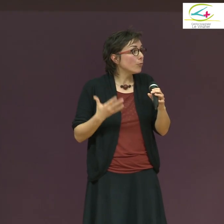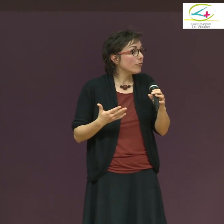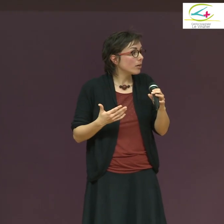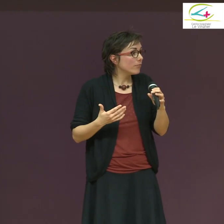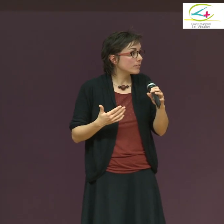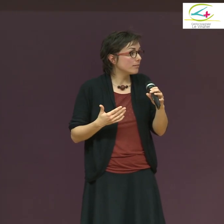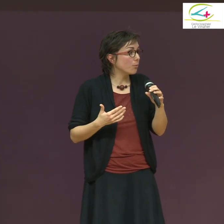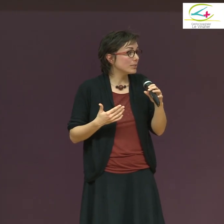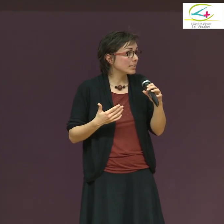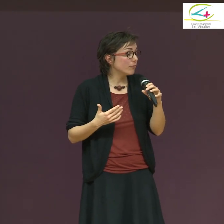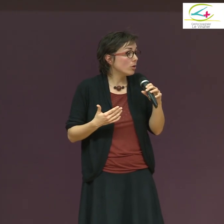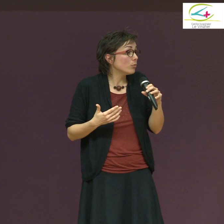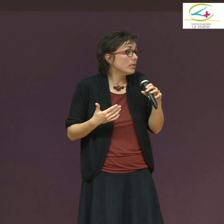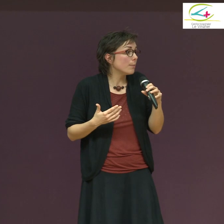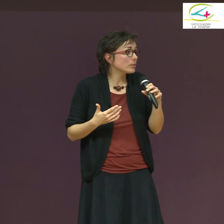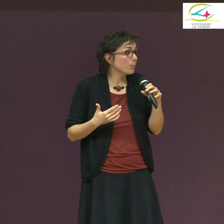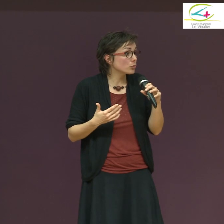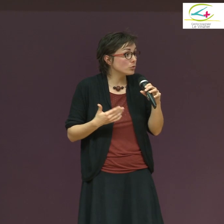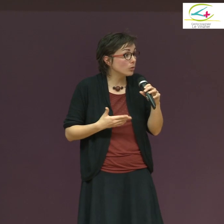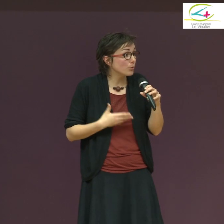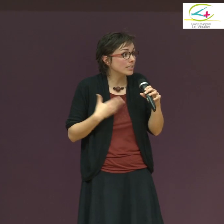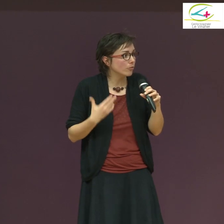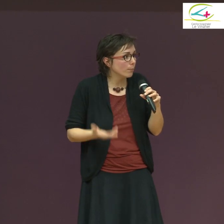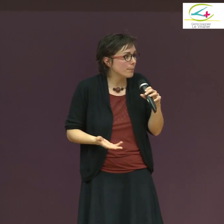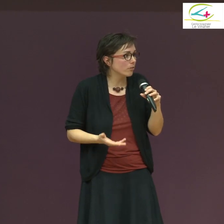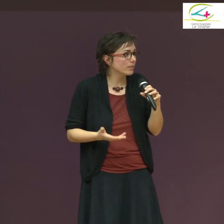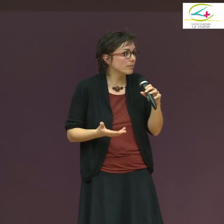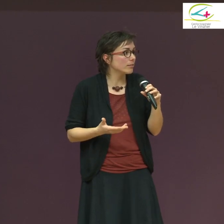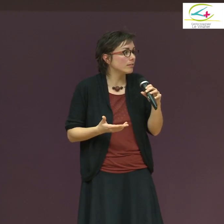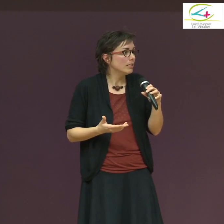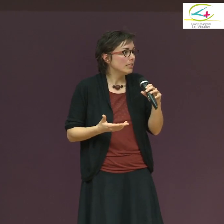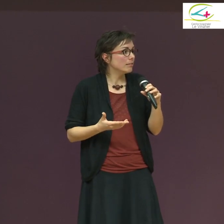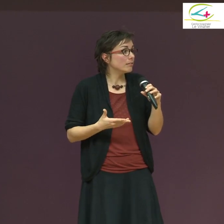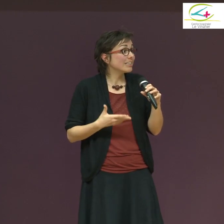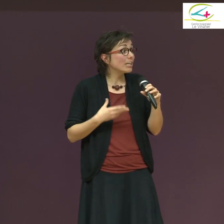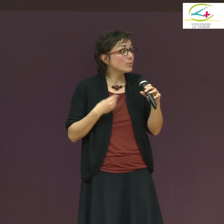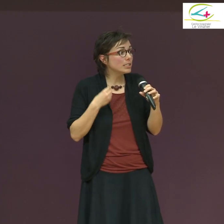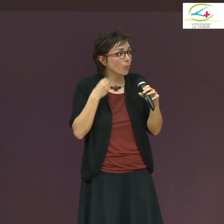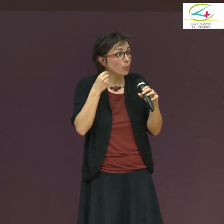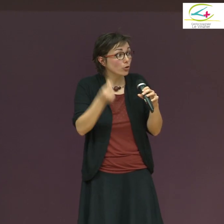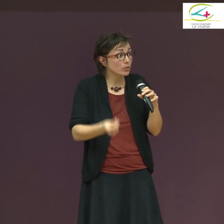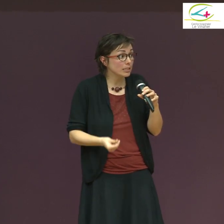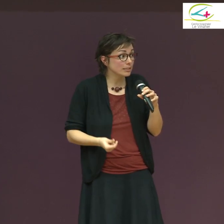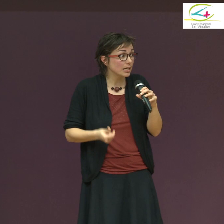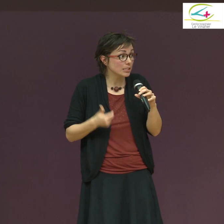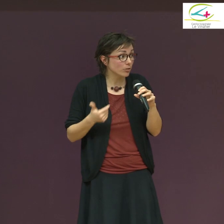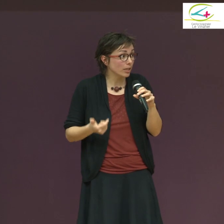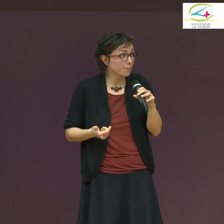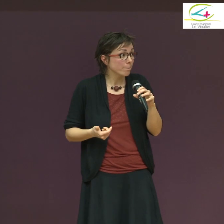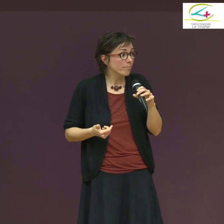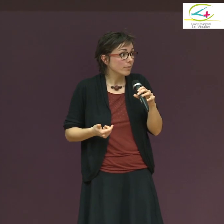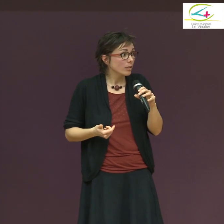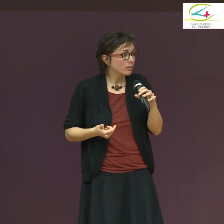qu'est-ce qu'on peut faire en fait? Pour moi, c'est très fou. Alors, oui, les personnes pensent au suicide, on peut les informer, mais en fait, quel objectif on peut leur donner à ces